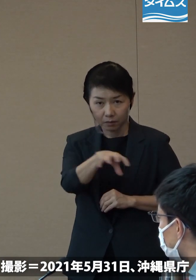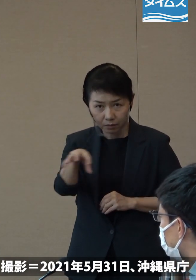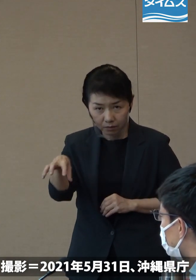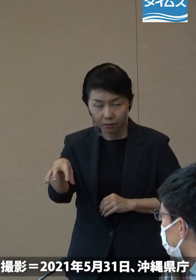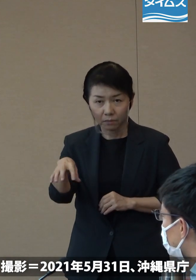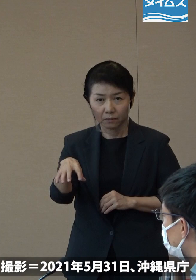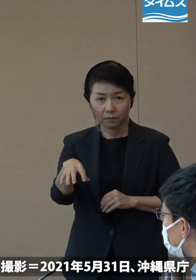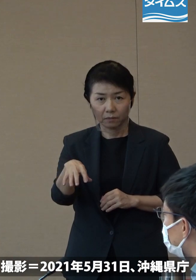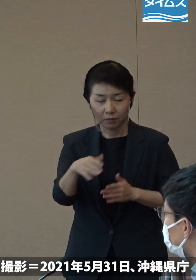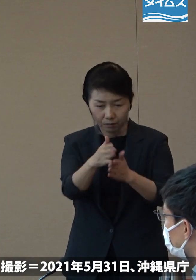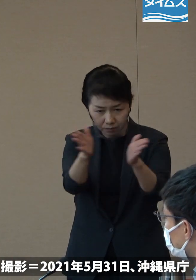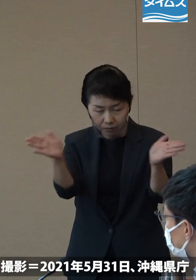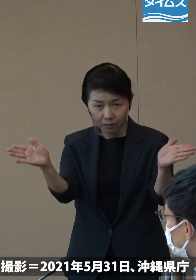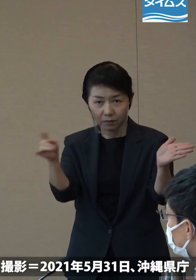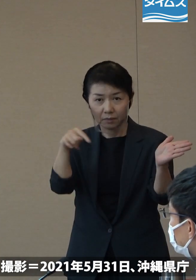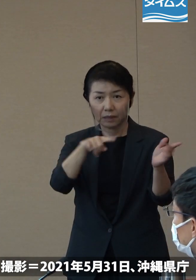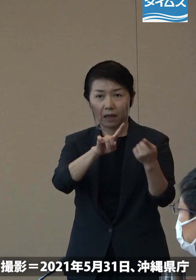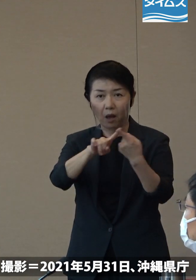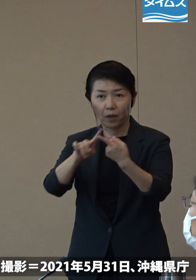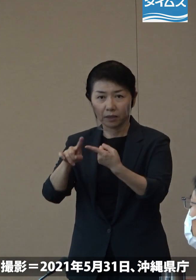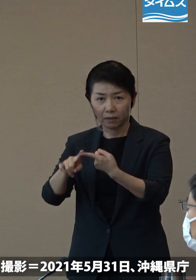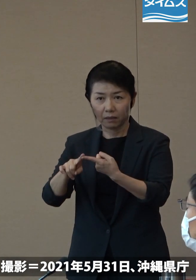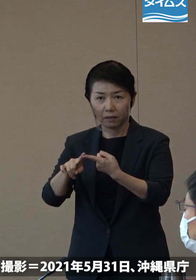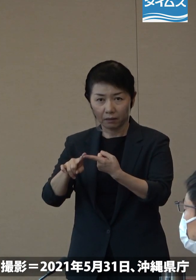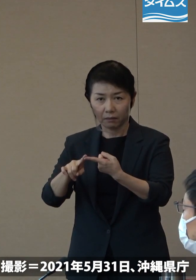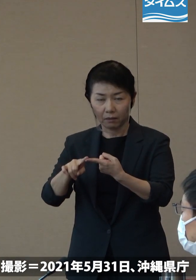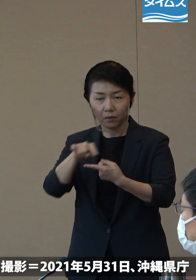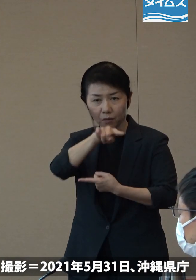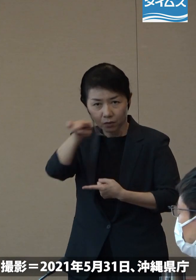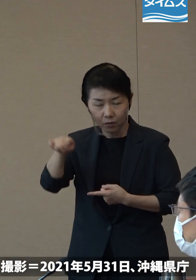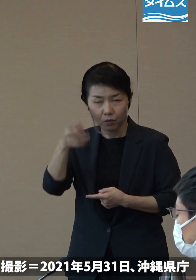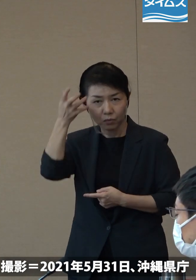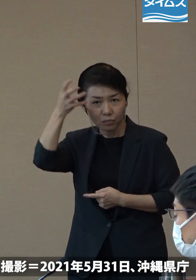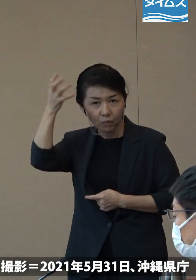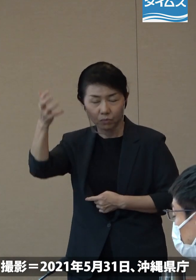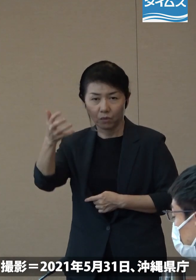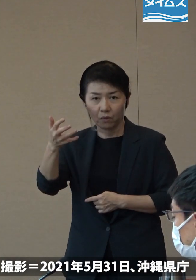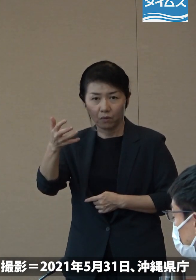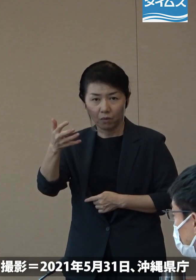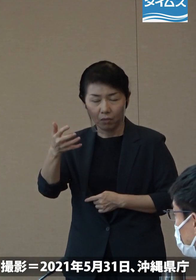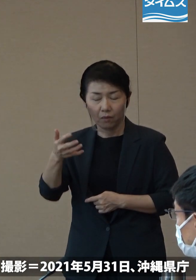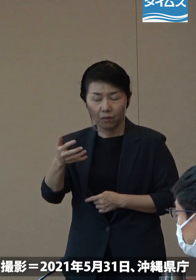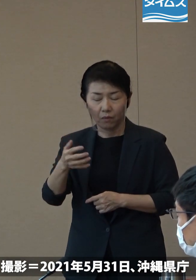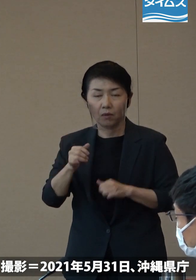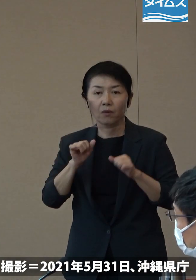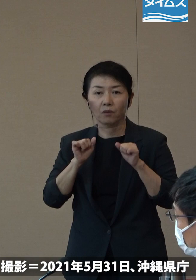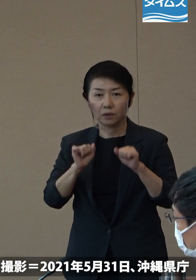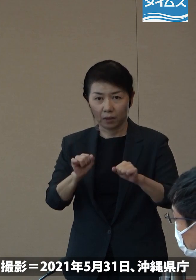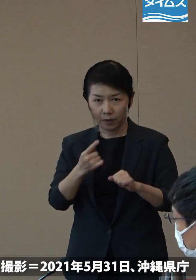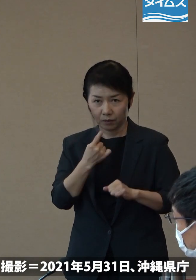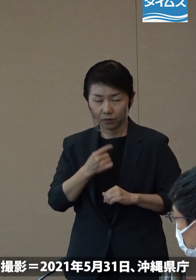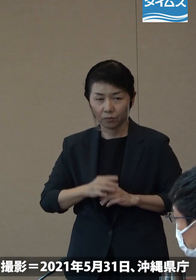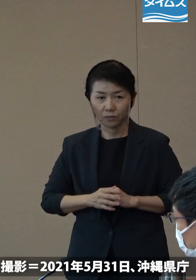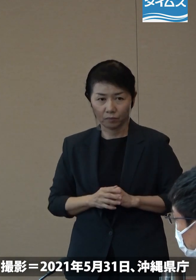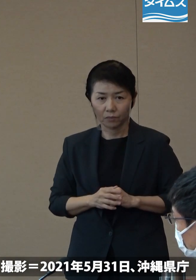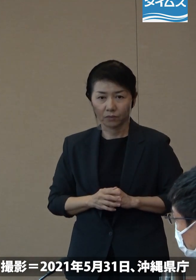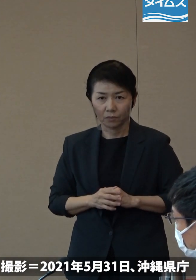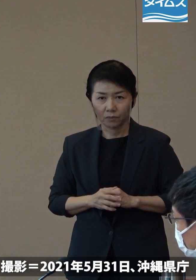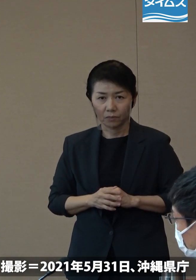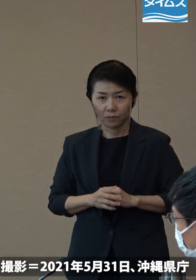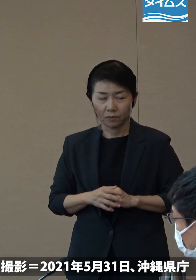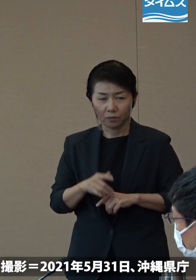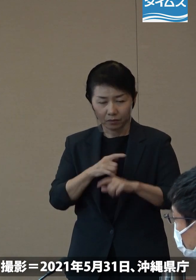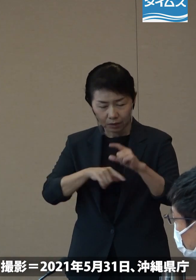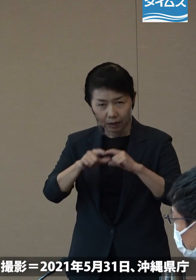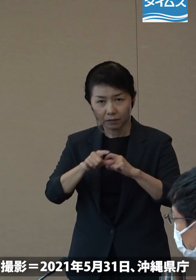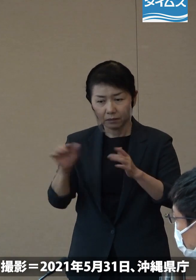てあらゆる分野においてそれはしっかりと、まあ、想定内というか、何をやって何をやらないということではないのでだろうと、